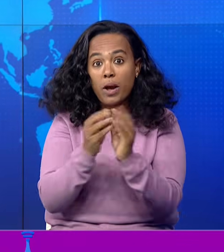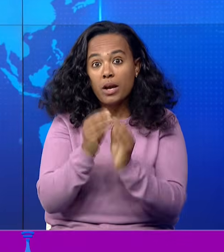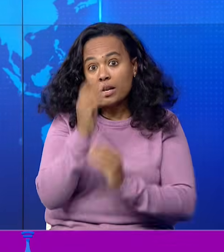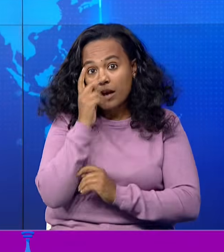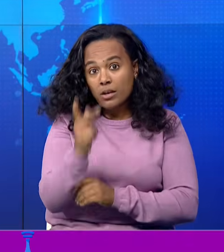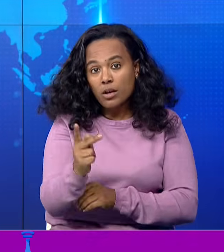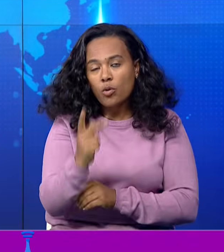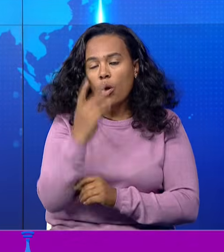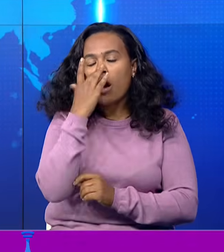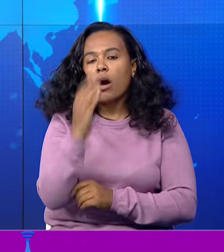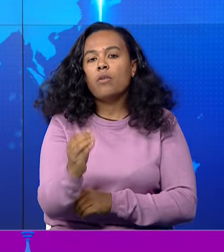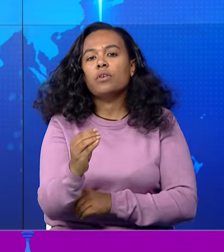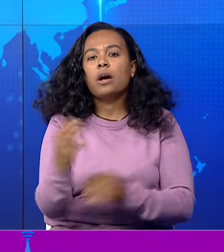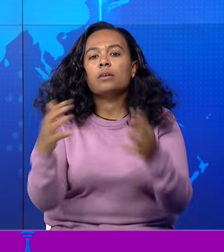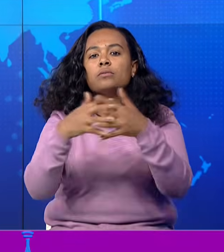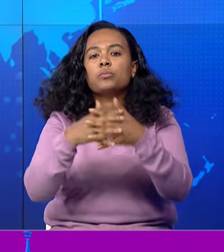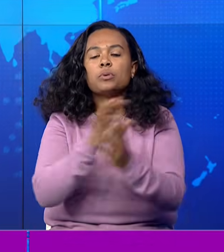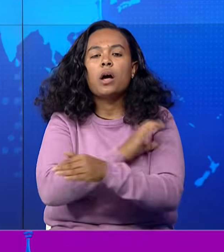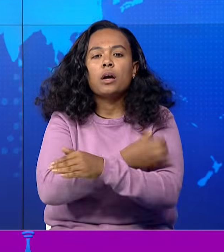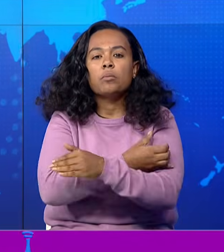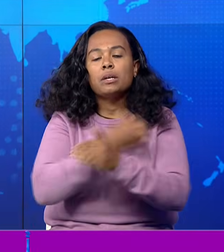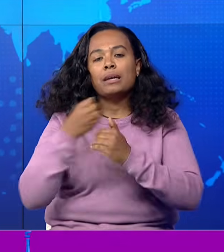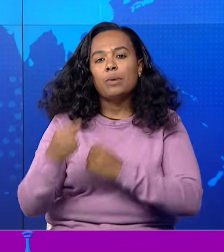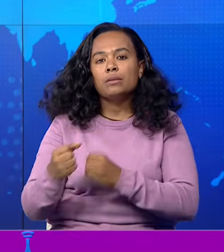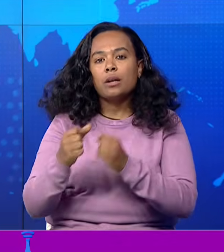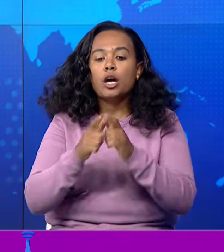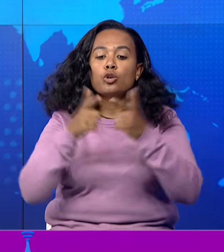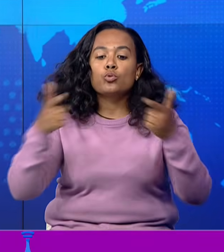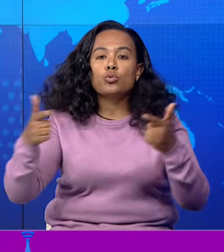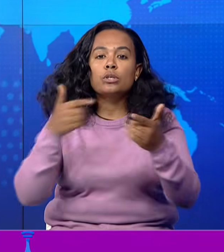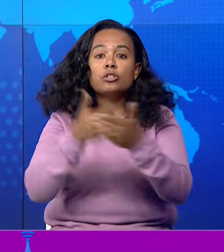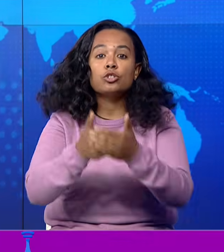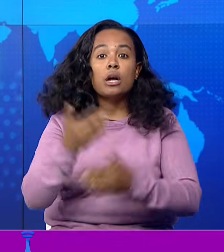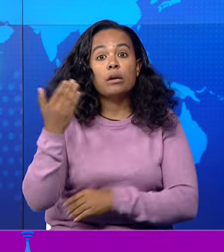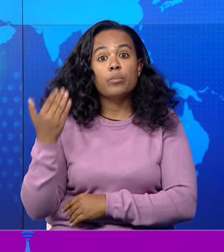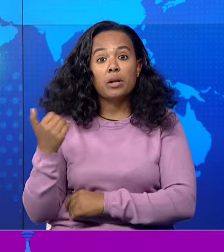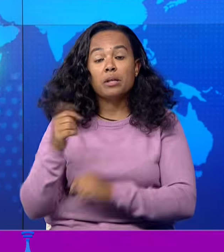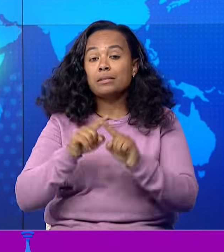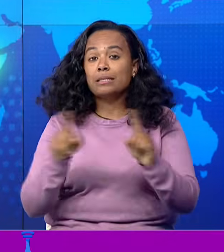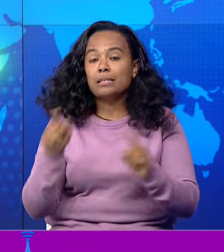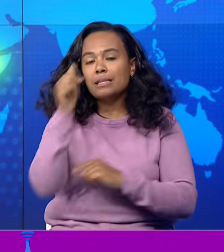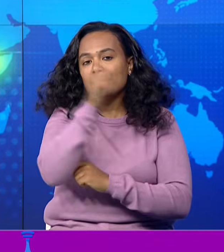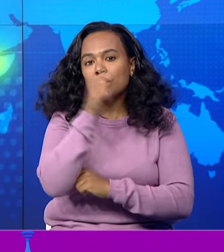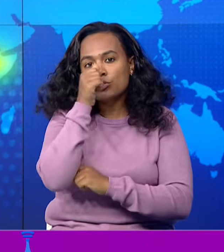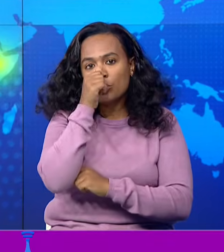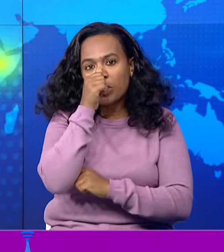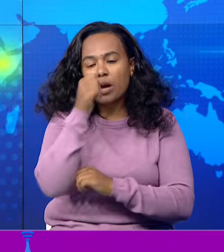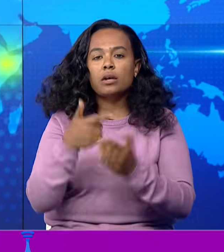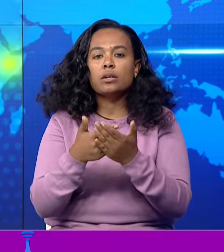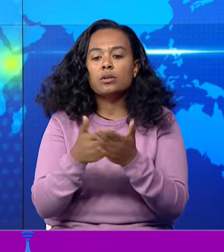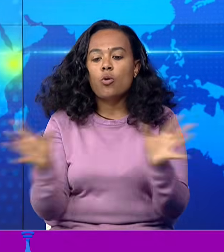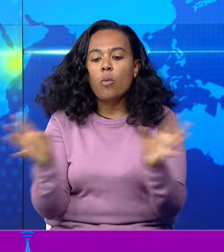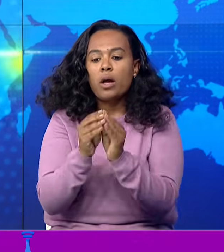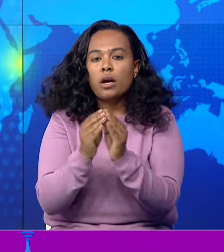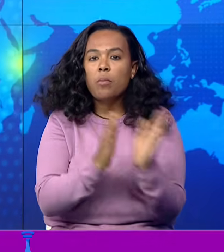እንዳየነው አፍሪካዊ ትብብርና አቅምን ለማጠናከር ጉልህ ድርሻ ነበራት። ነገር ግን ኢትዮጵያ ጉባኤውን ከማዘጋጀት